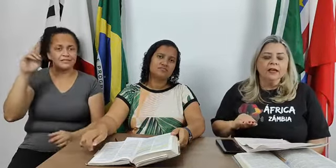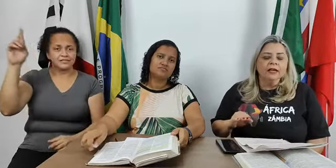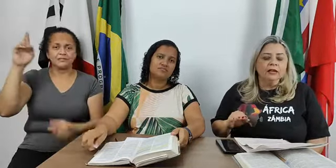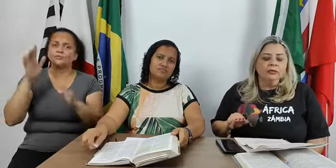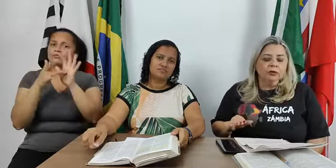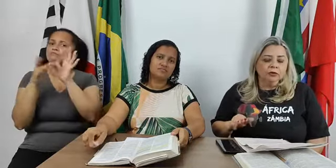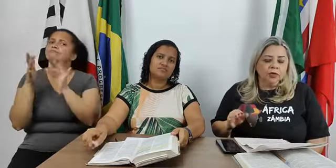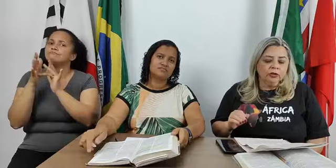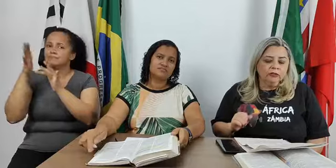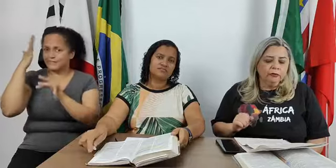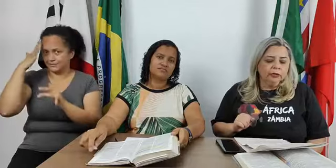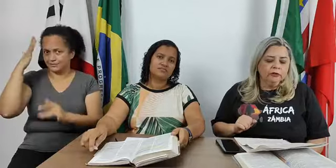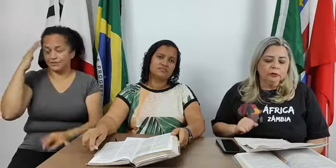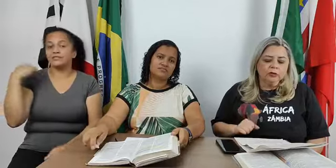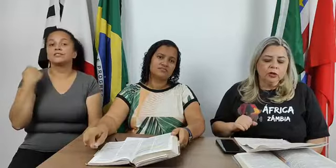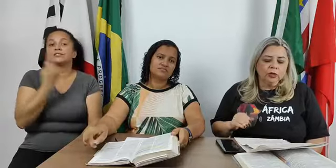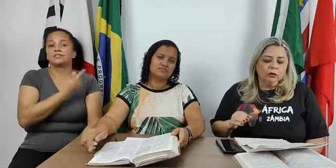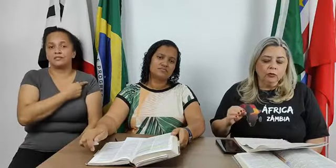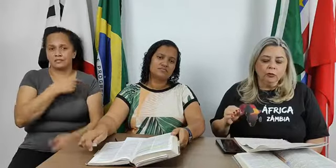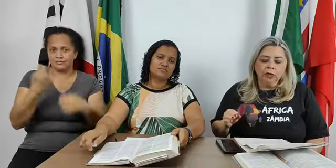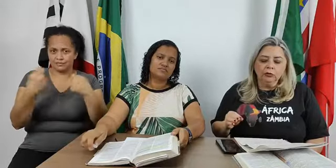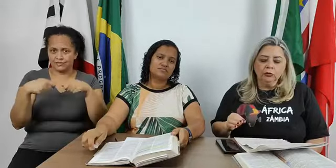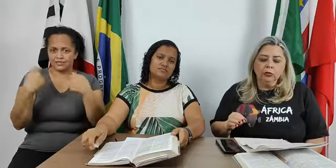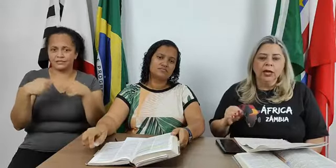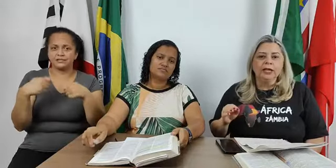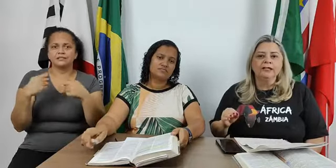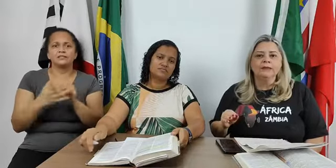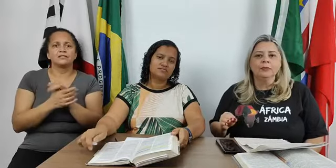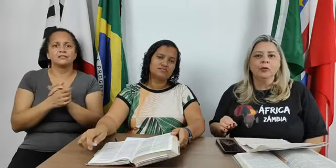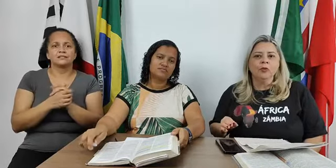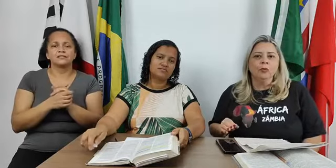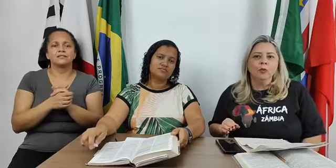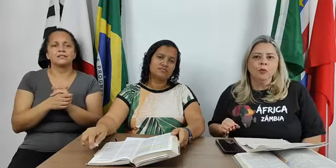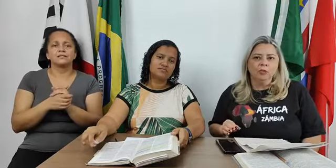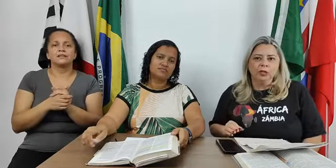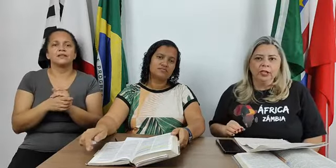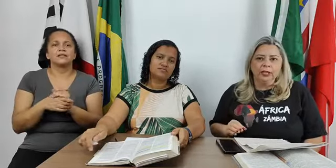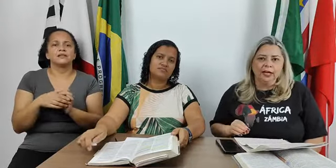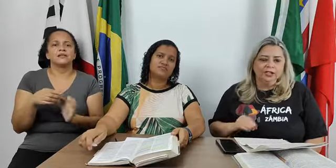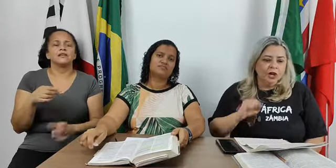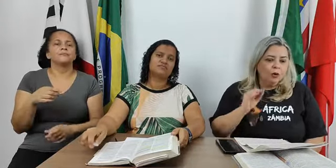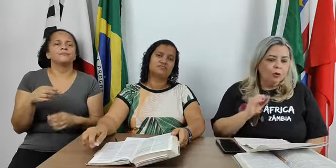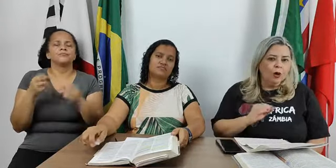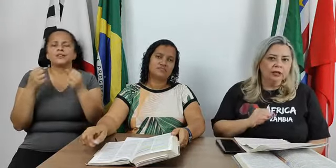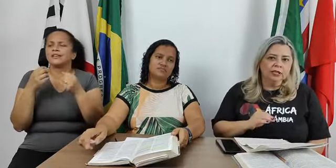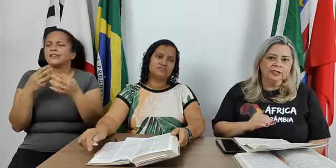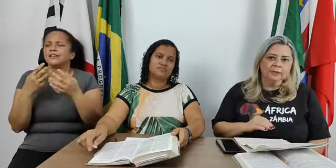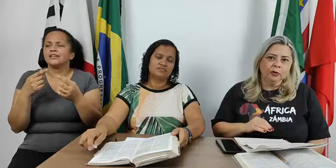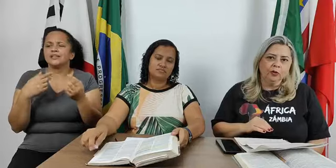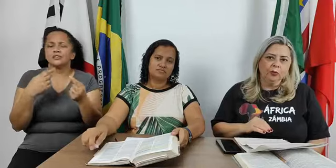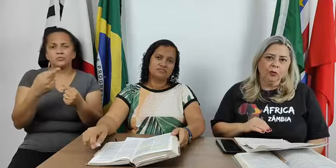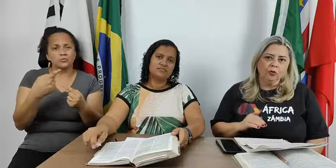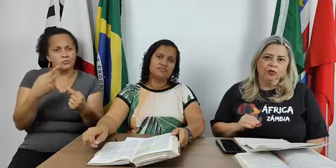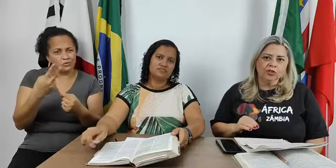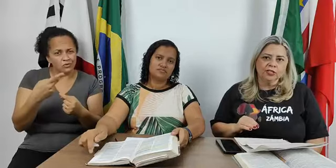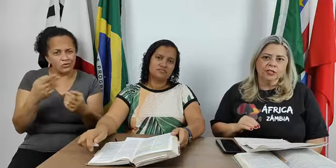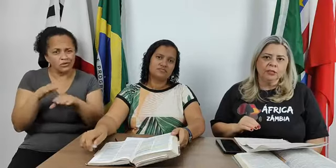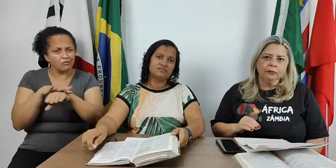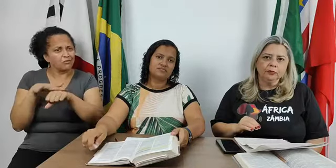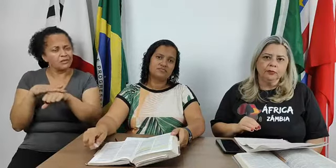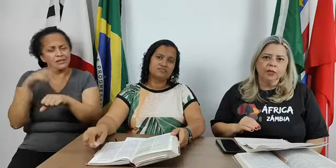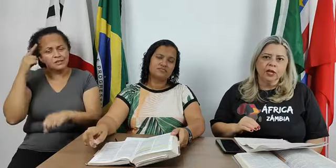precisar. Então, quando eu e a Fabi falamos, olha, o quanto Ele se preocupou com a humanidade, o quanto Ele se preocupou com